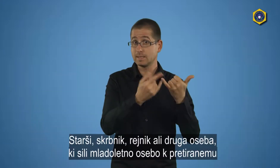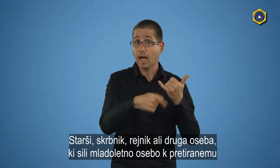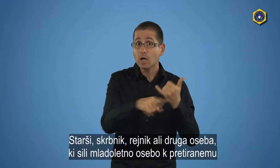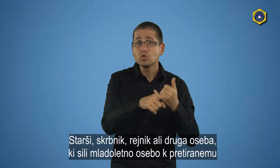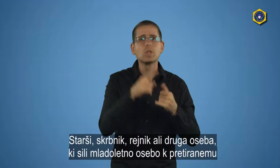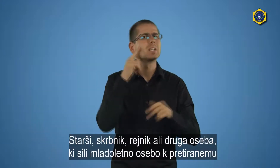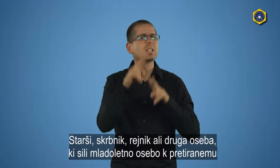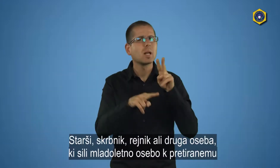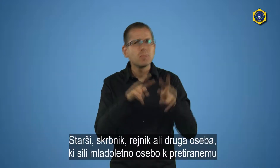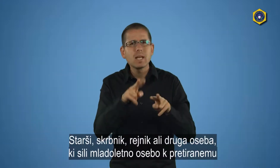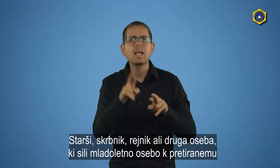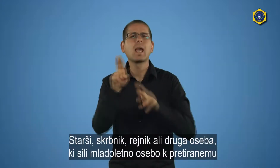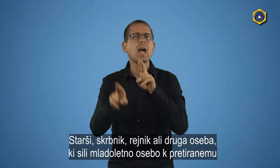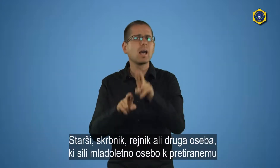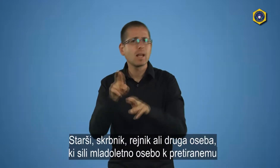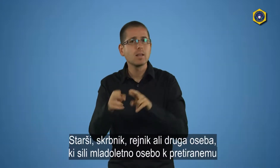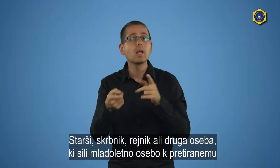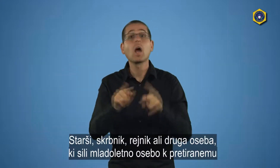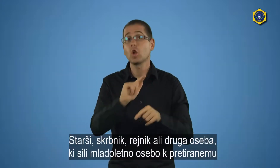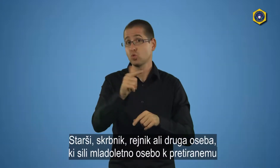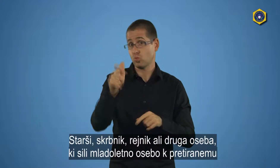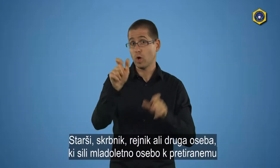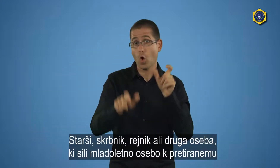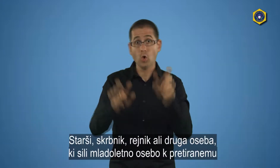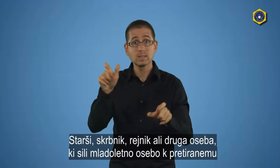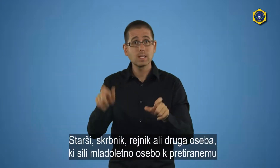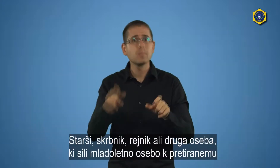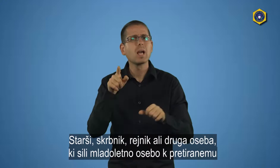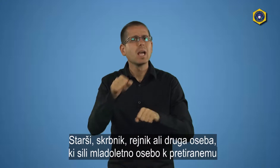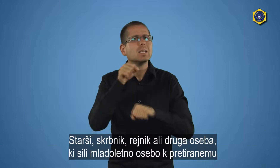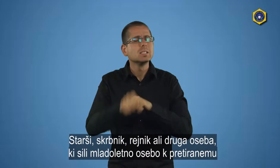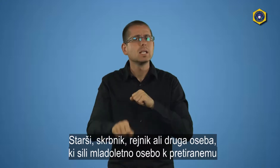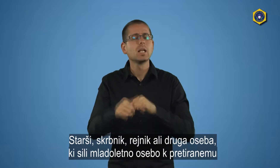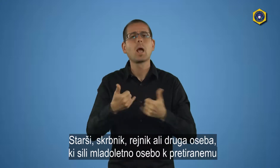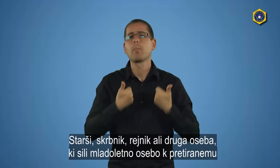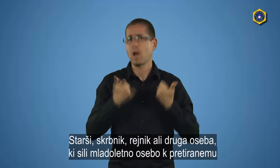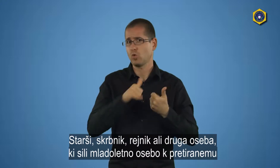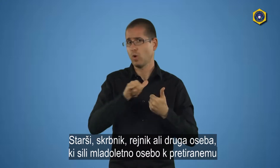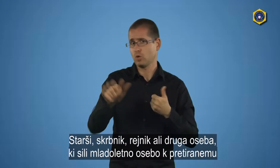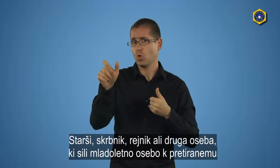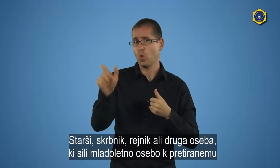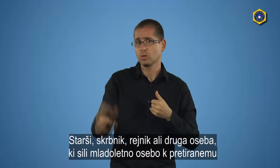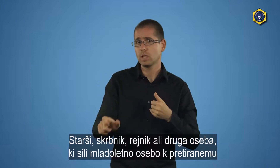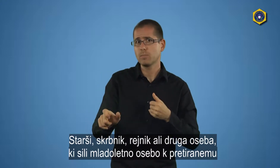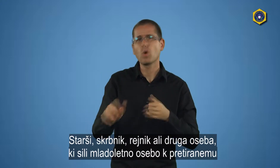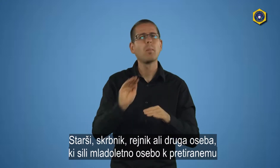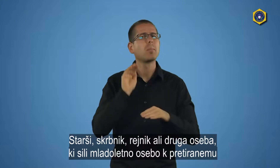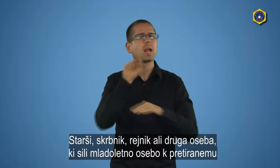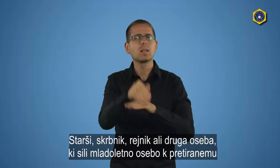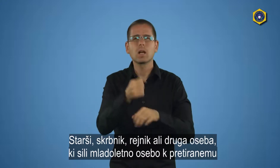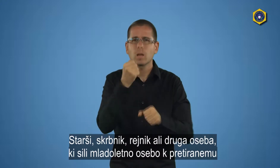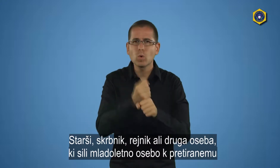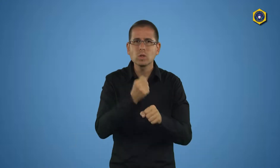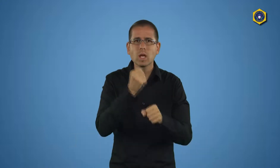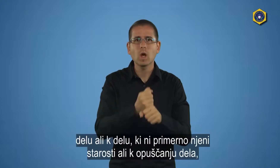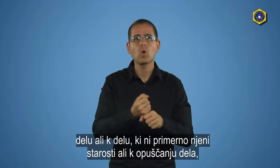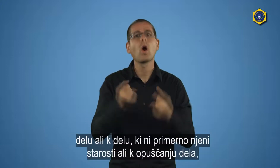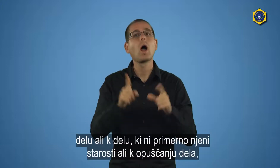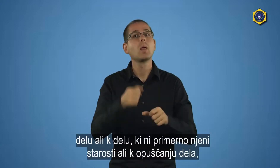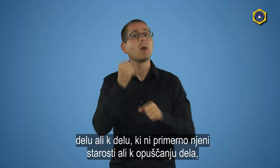Starši, skrbnik, rejnik ali druga oseba, ki sili mladoletno osebo k pretiranemu delu ali k delu,